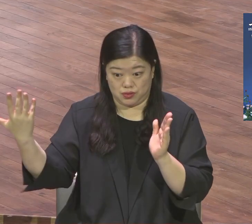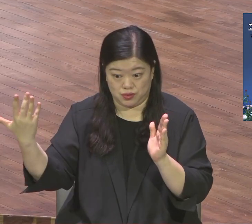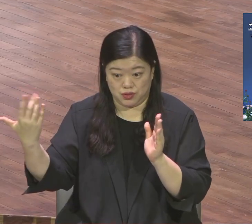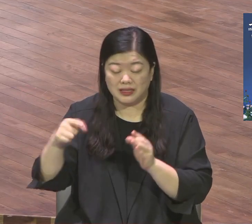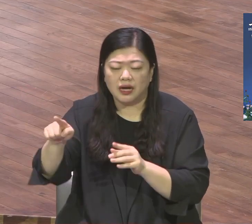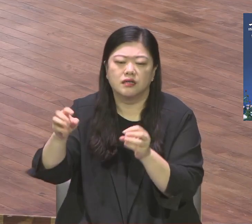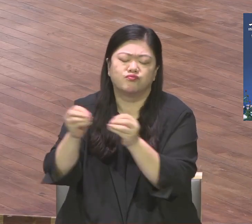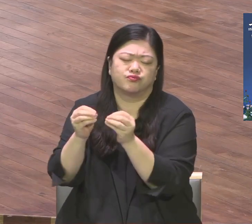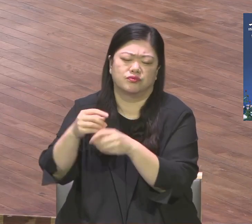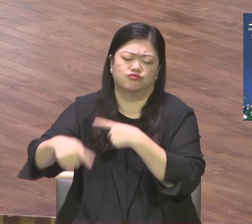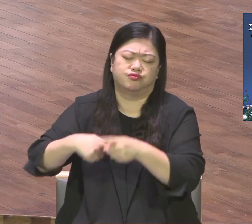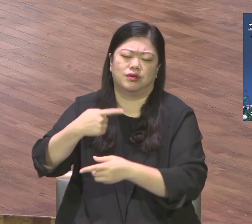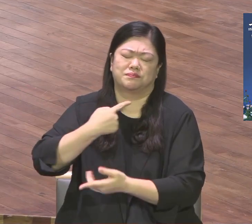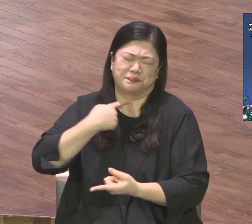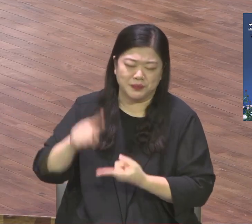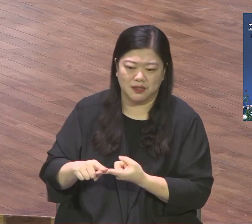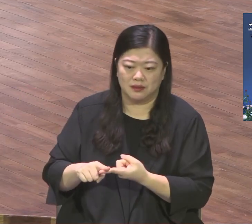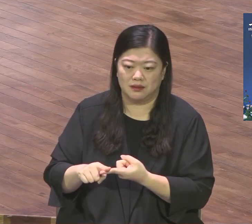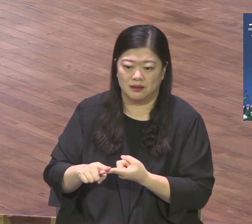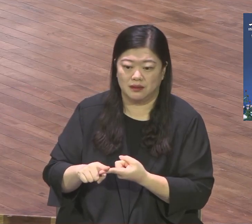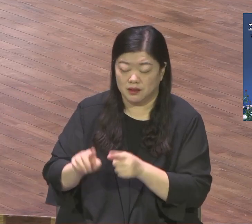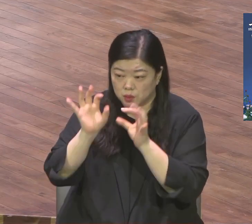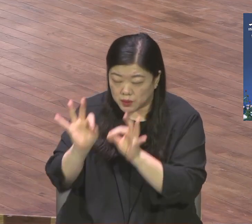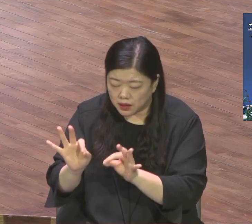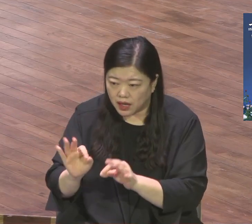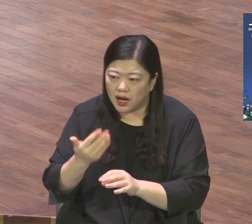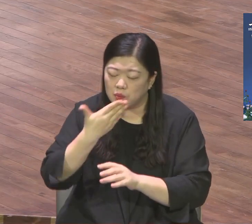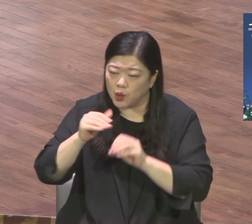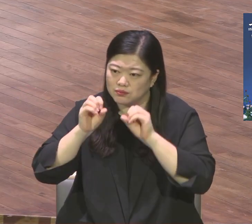정말 싫어합니다. 신앙생활도 마찬가지.